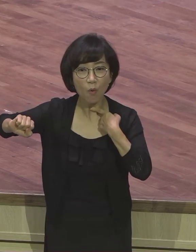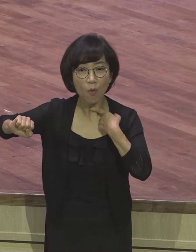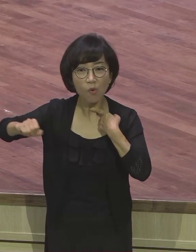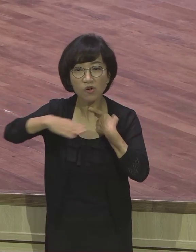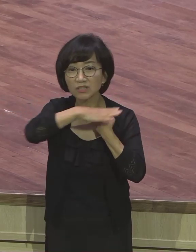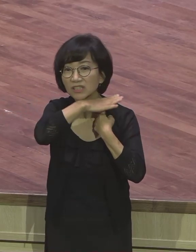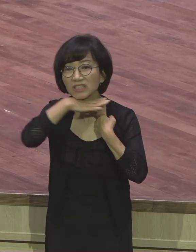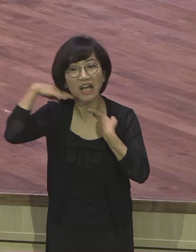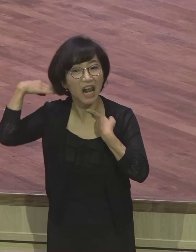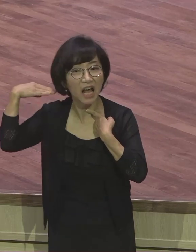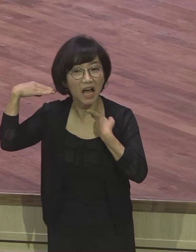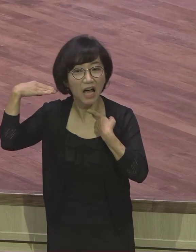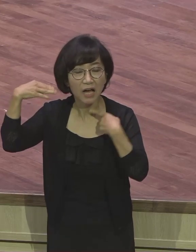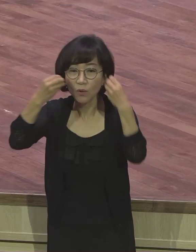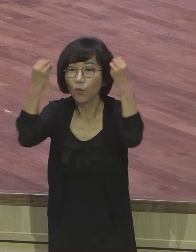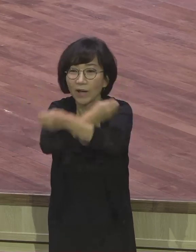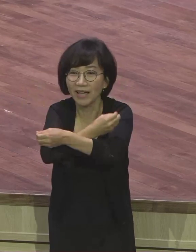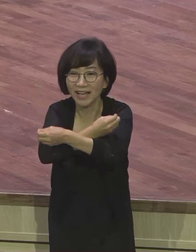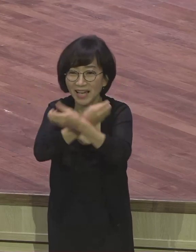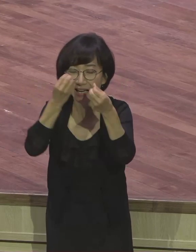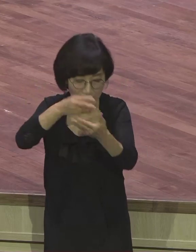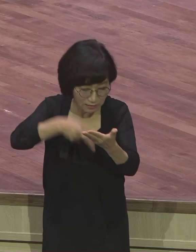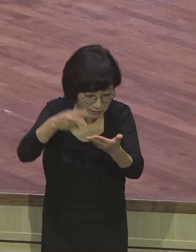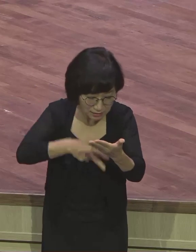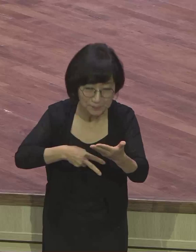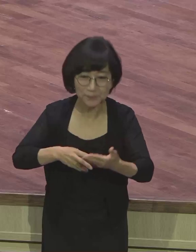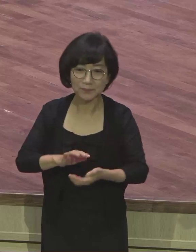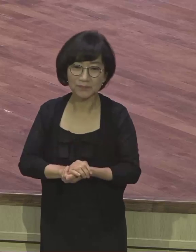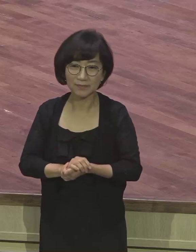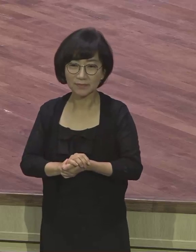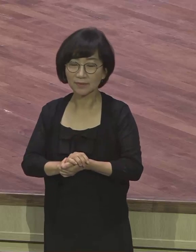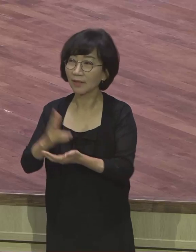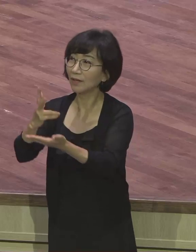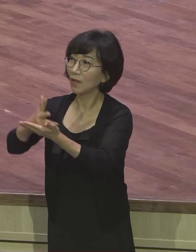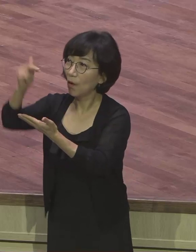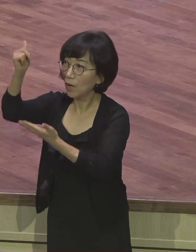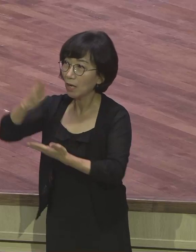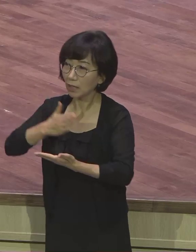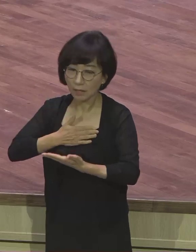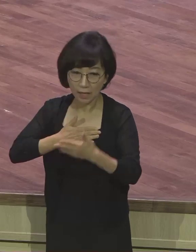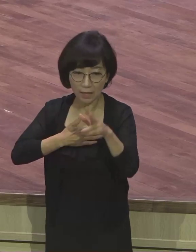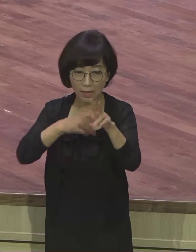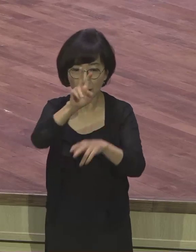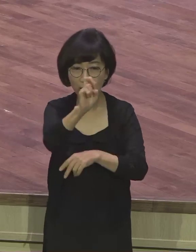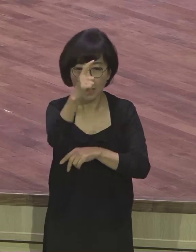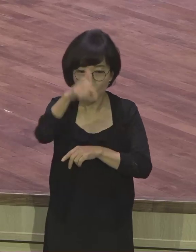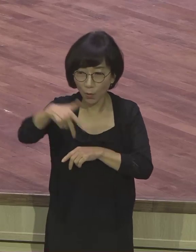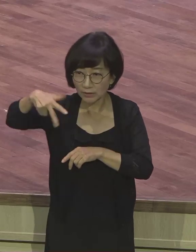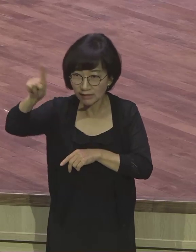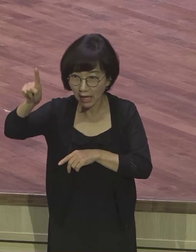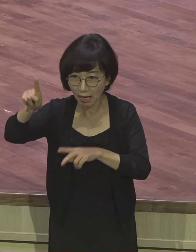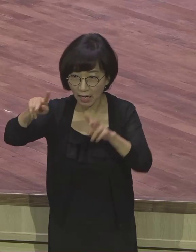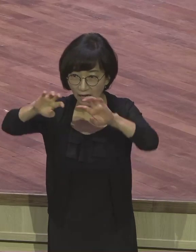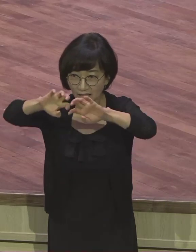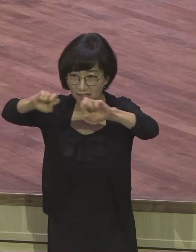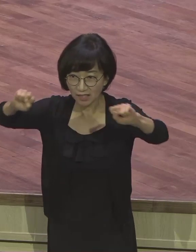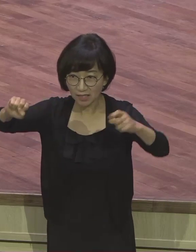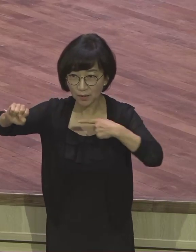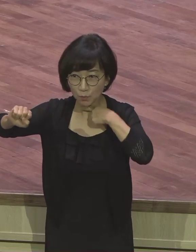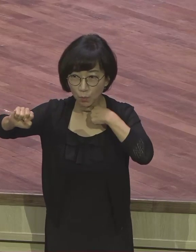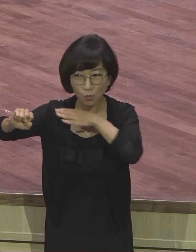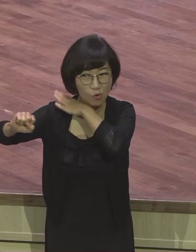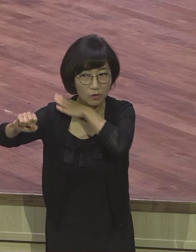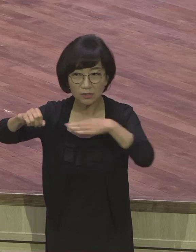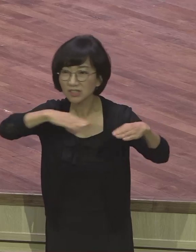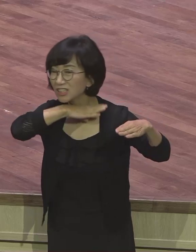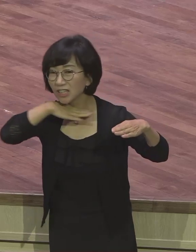내 목을 자르시도. 여호와 내 목자시니가 여호와가